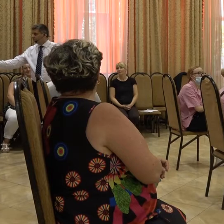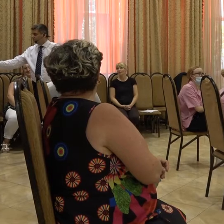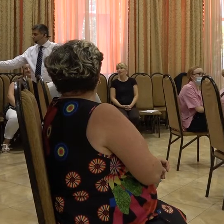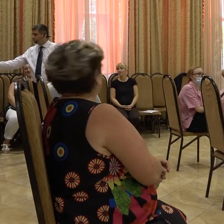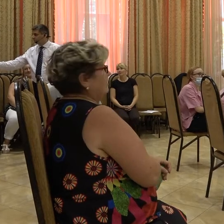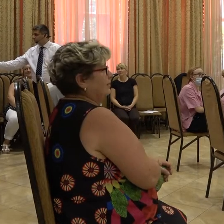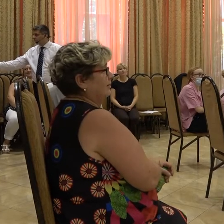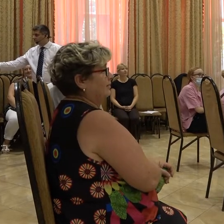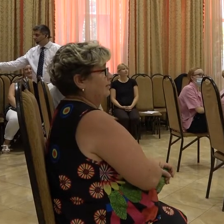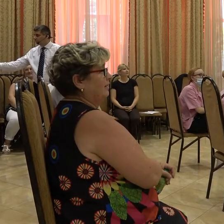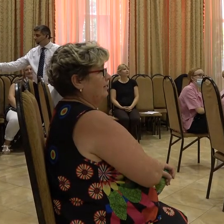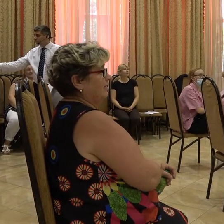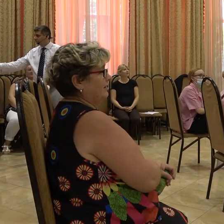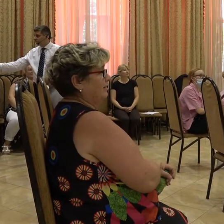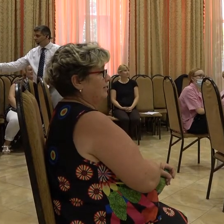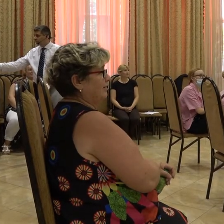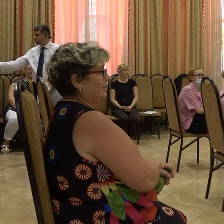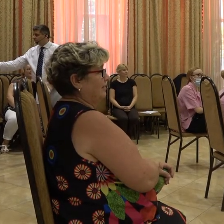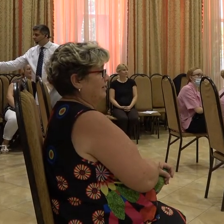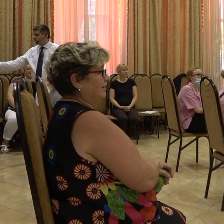Pentru ați răspuns, eu cer un minut.